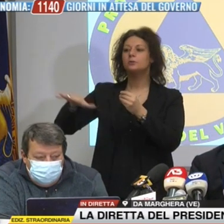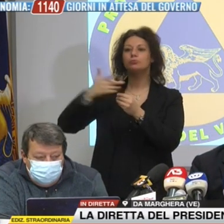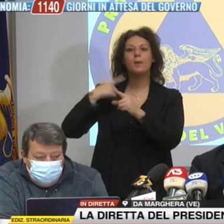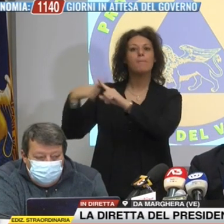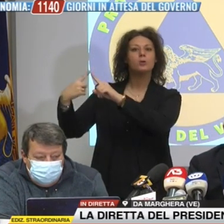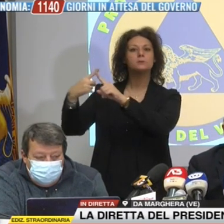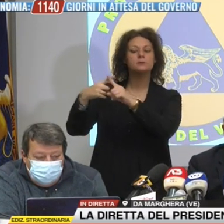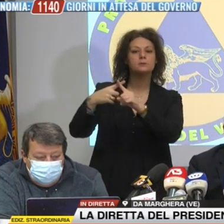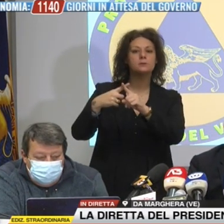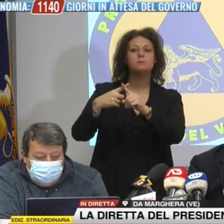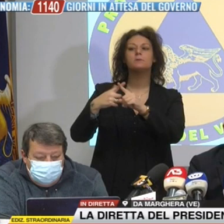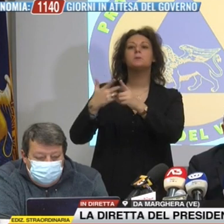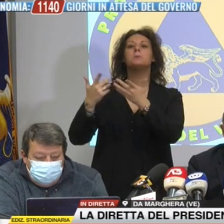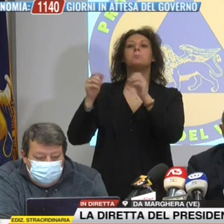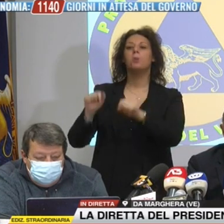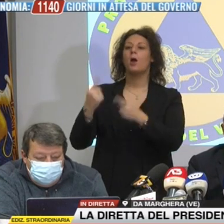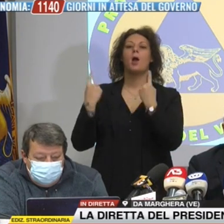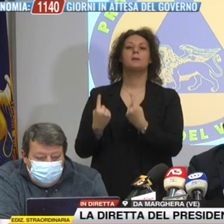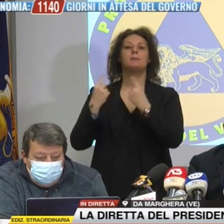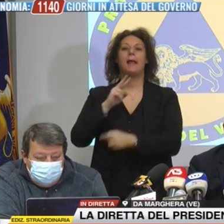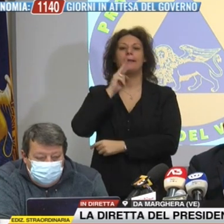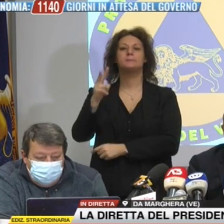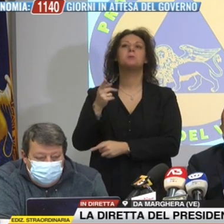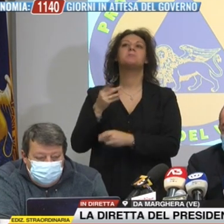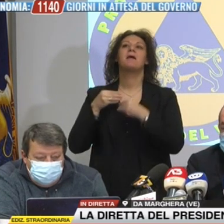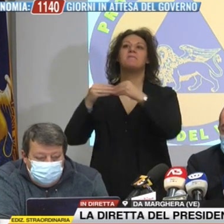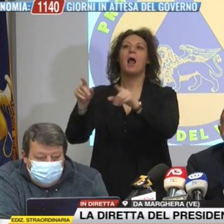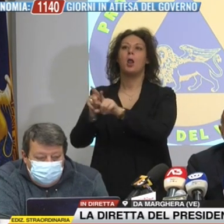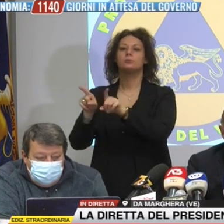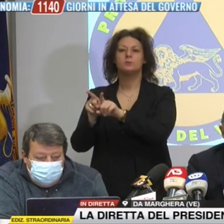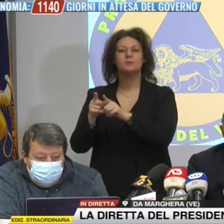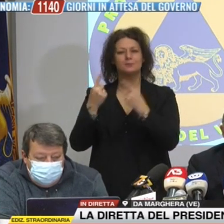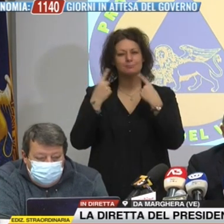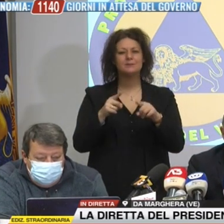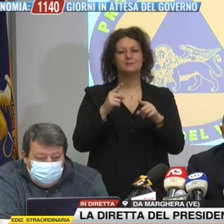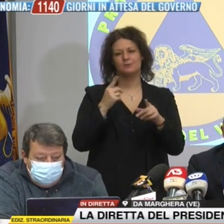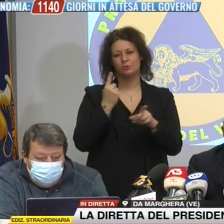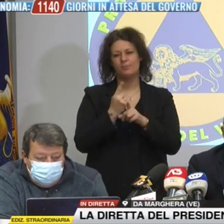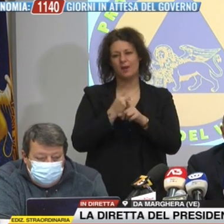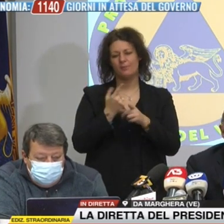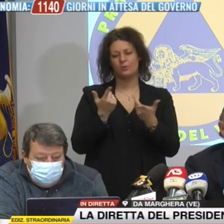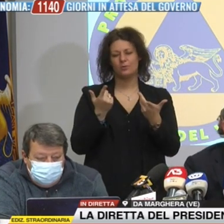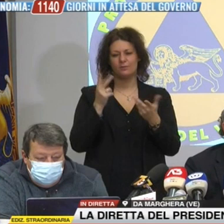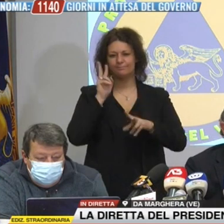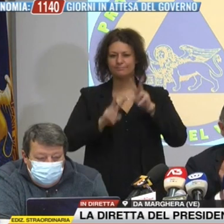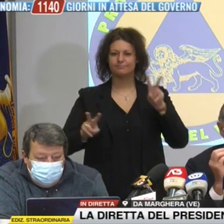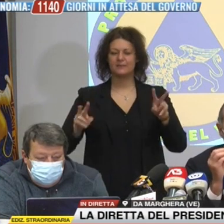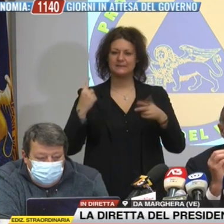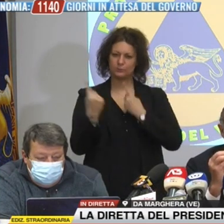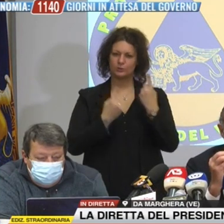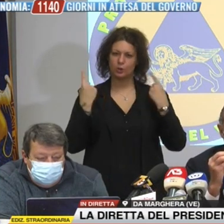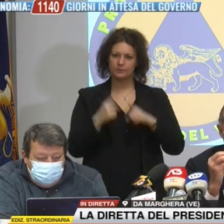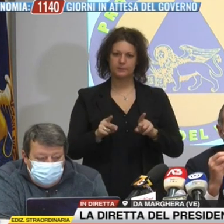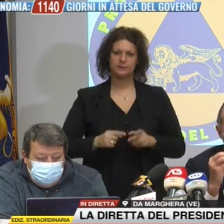perché magari c'è qualcuno che arriva tardi a fare i tamponi di verifica, insomma, tutte queste robe qua. Ma capite che queste non